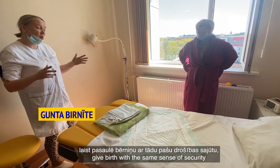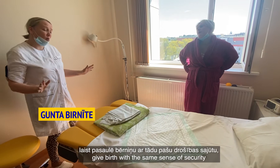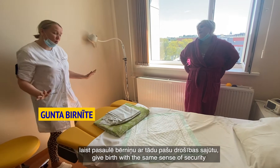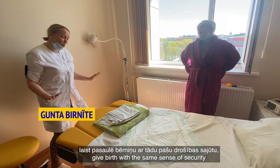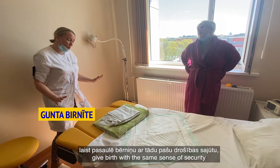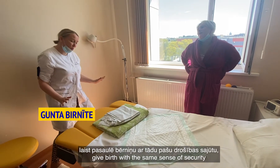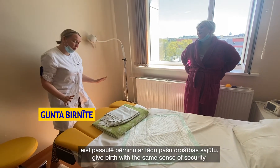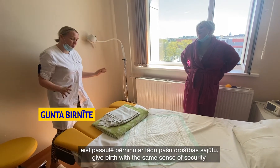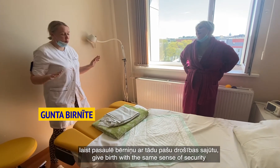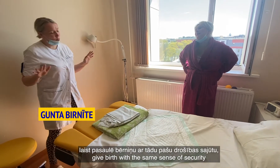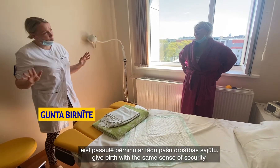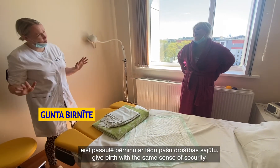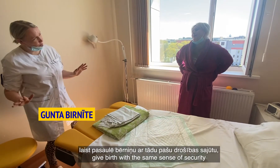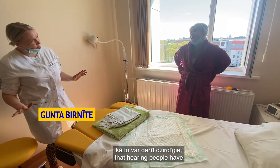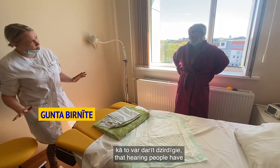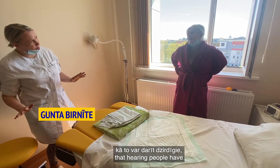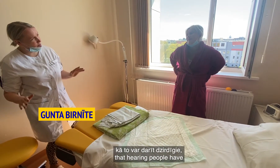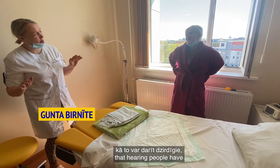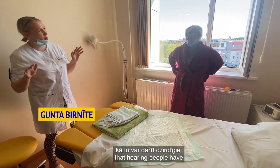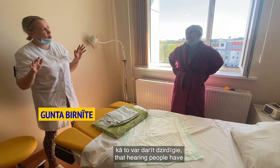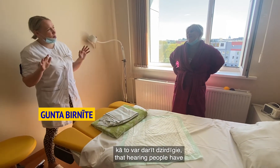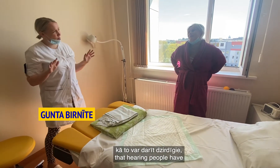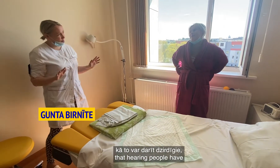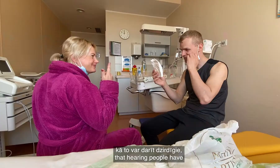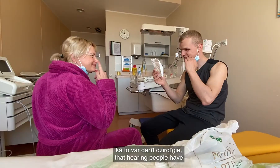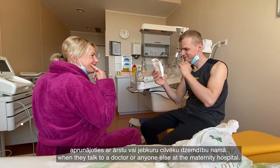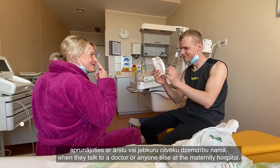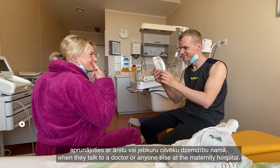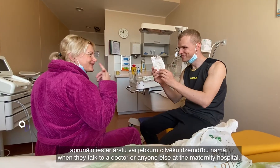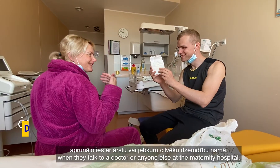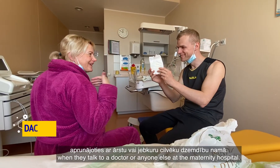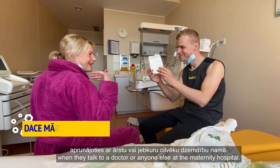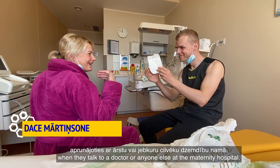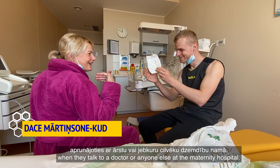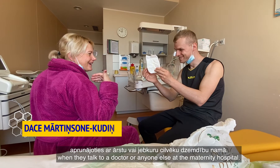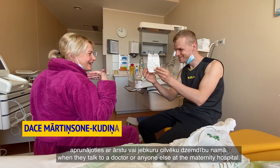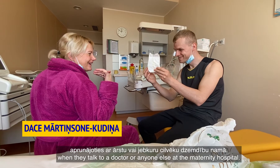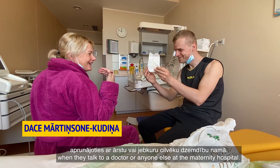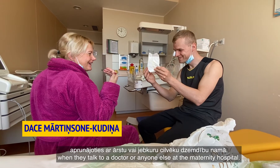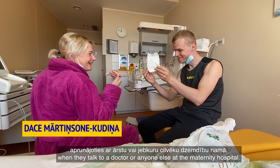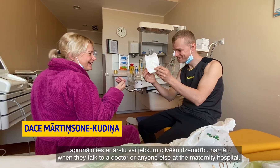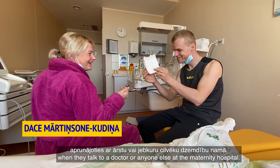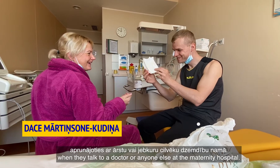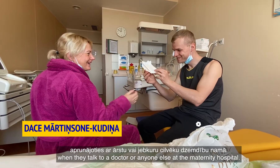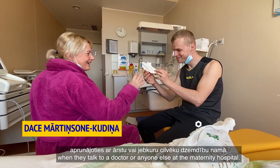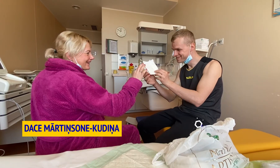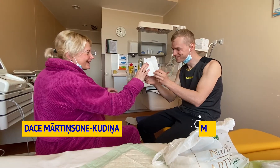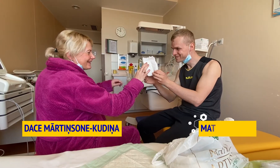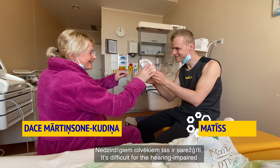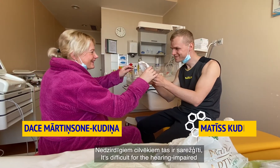ar tādu pašu drošības sajūtu, kā to var darīt dzirdīgie, aprunāties ar ārstu vai jebkuru cilvēku dzemdību namā.